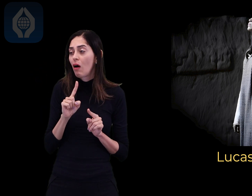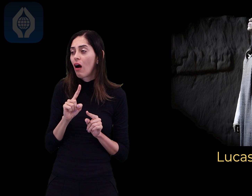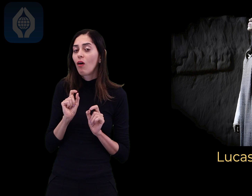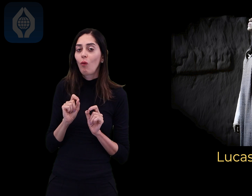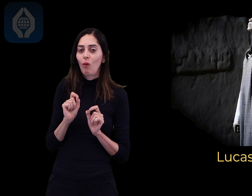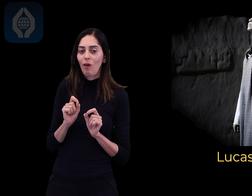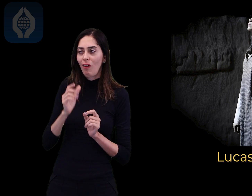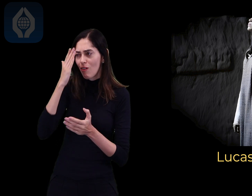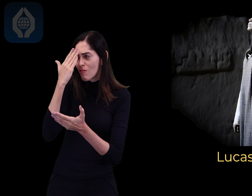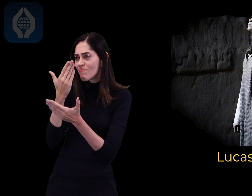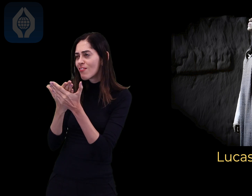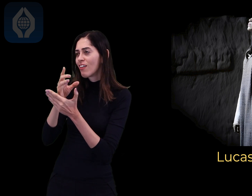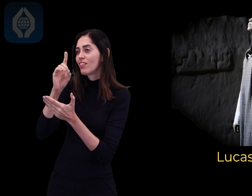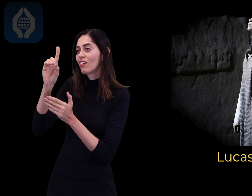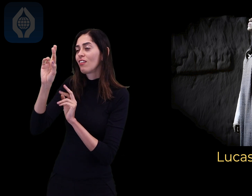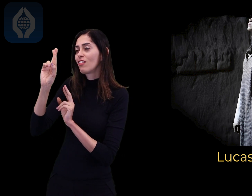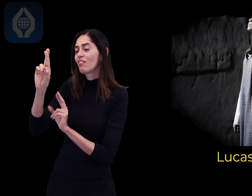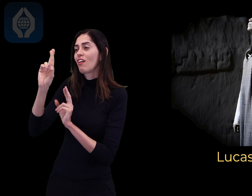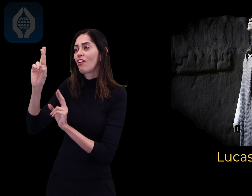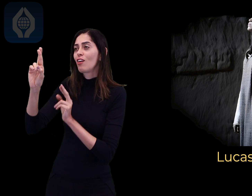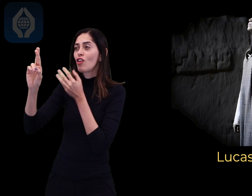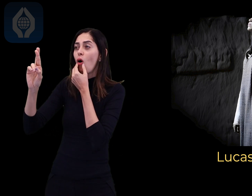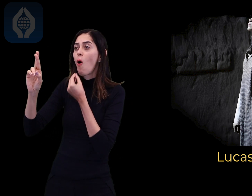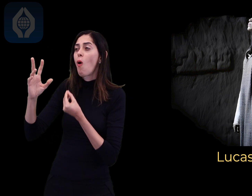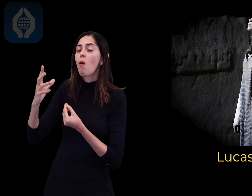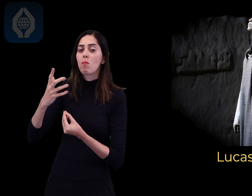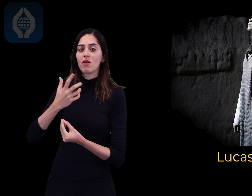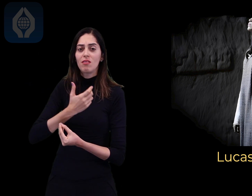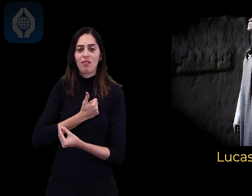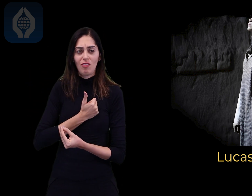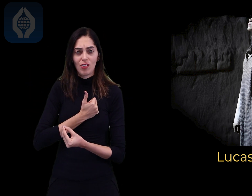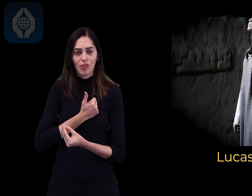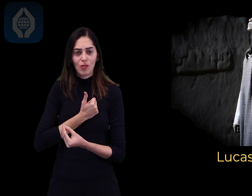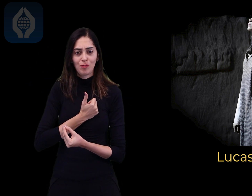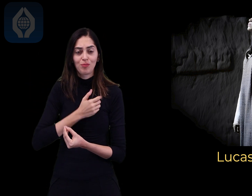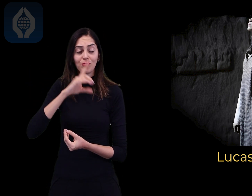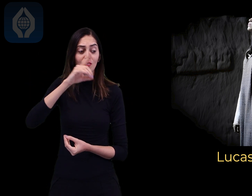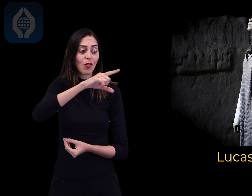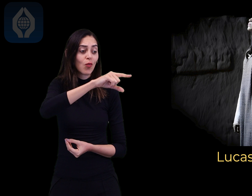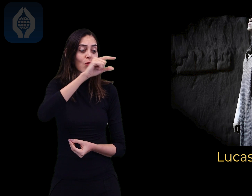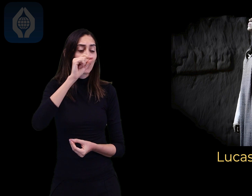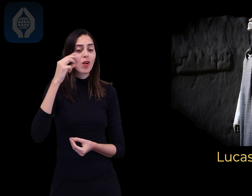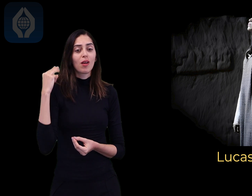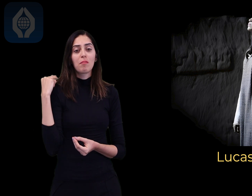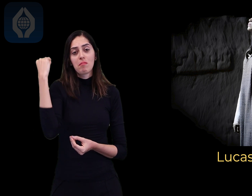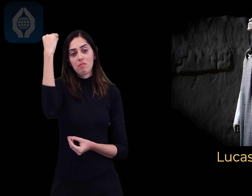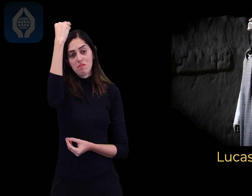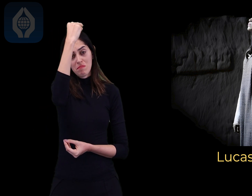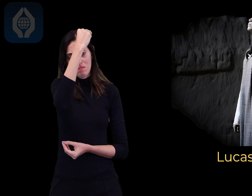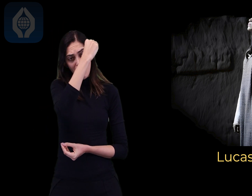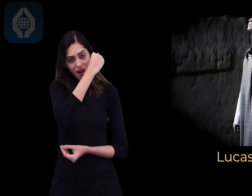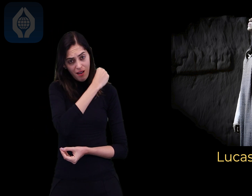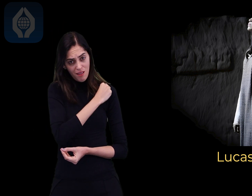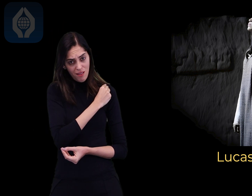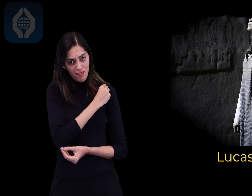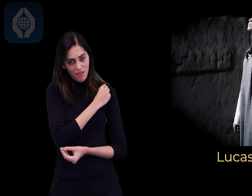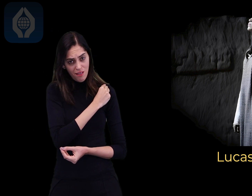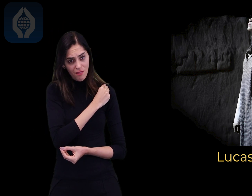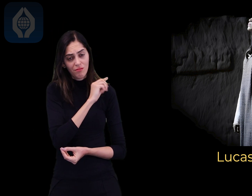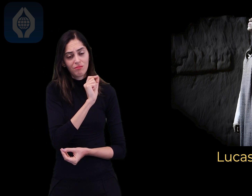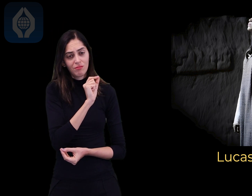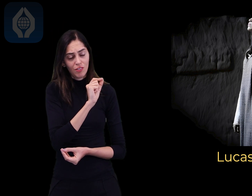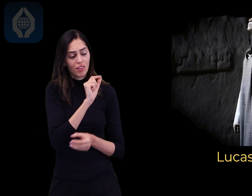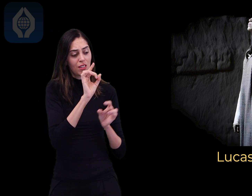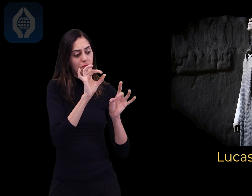ser a mãe do libertador porque Deus fez o que quer. Deus é soberano. Ele é a maior autoridade. Ele